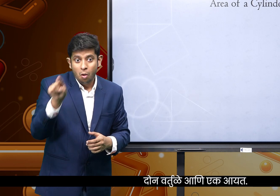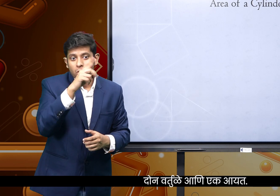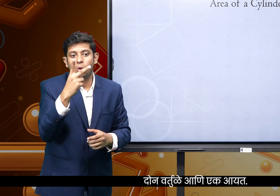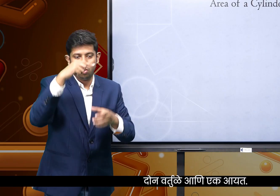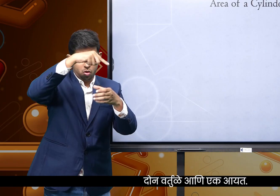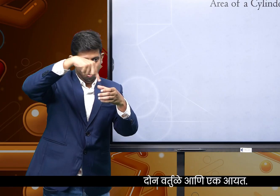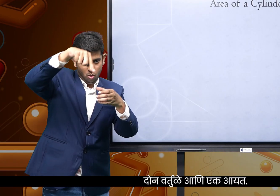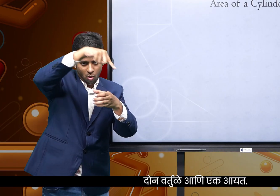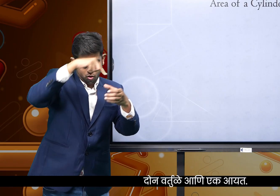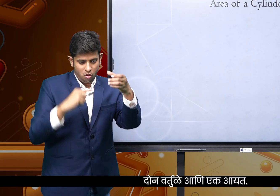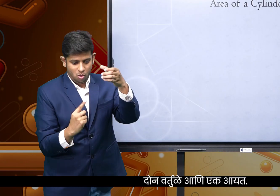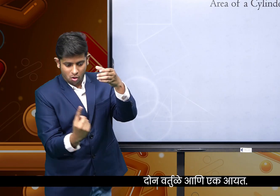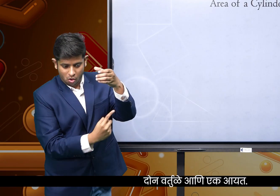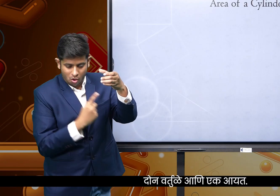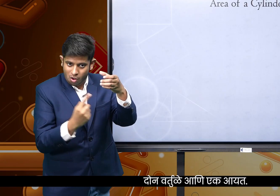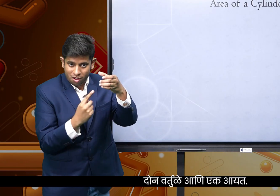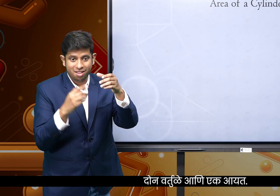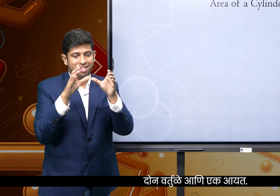2 वर्तुळे आणि एक आयत।